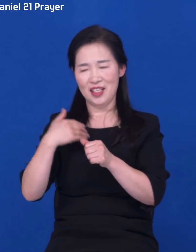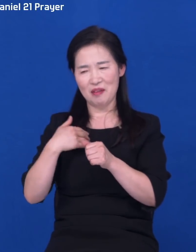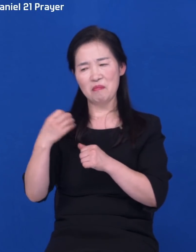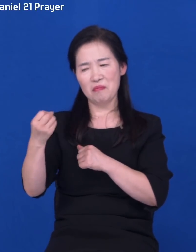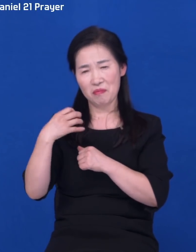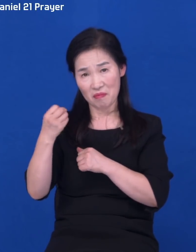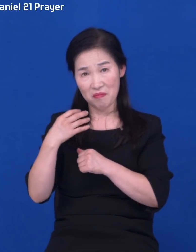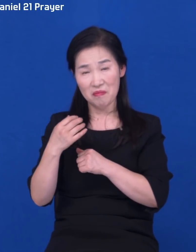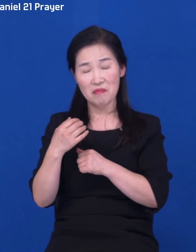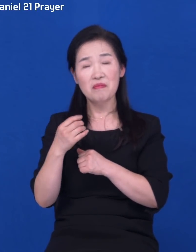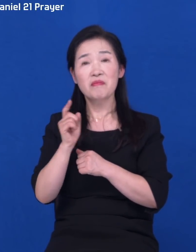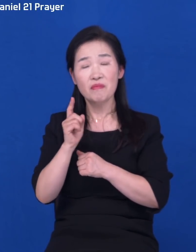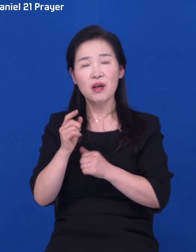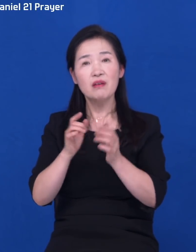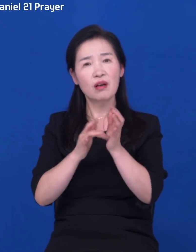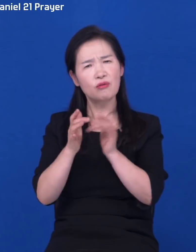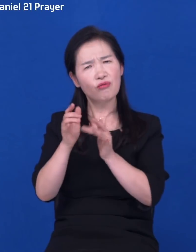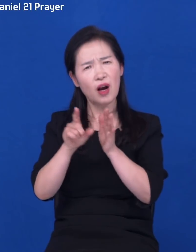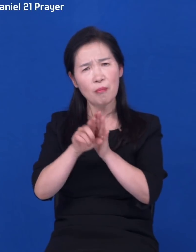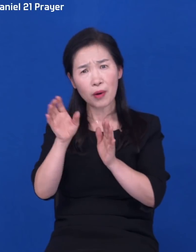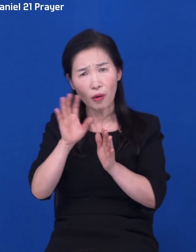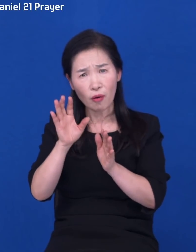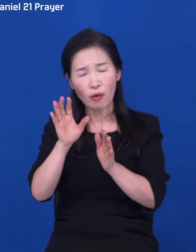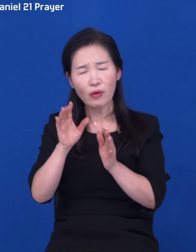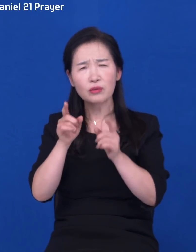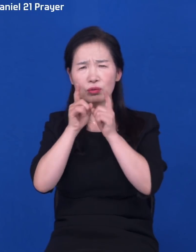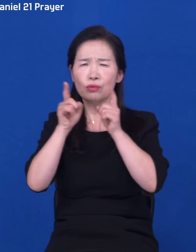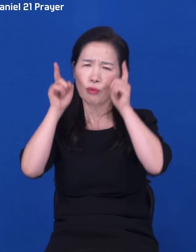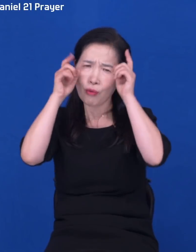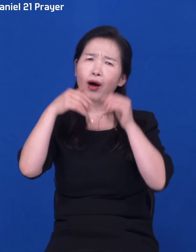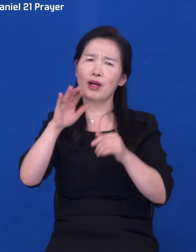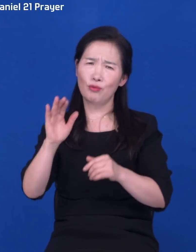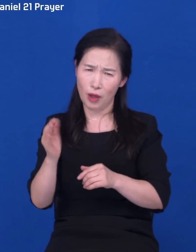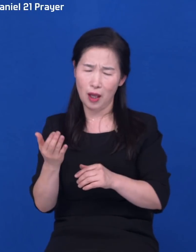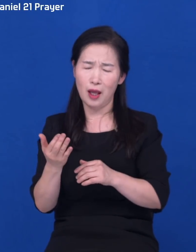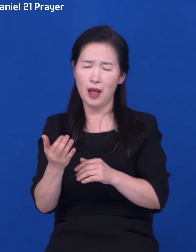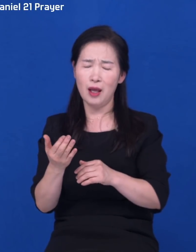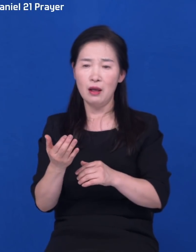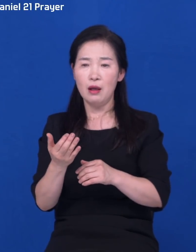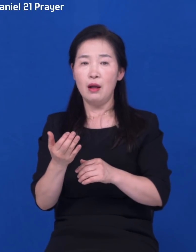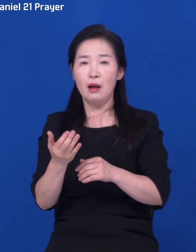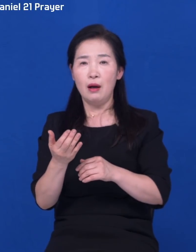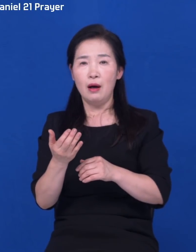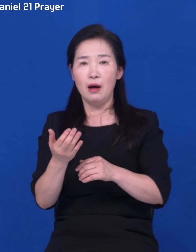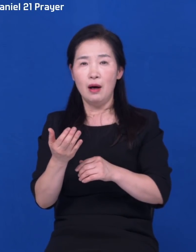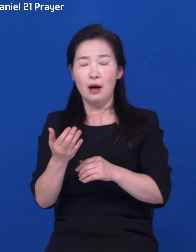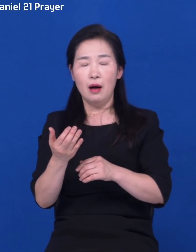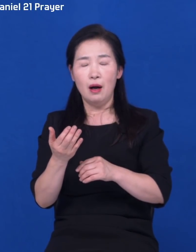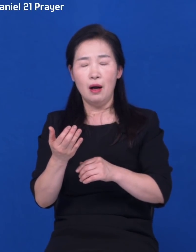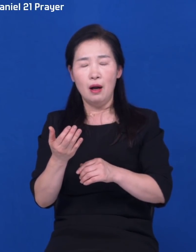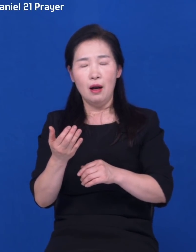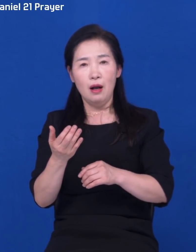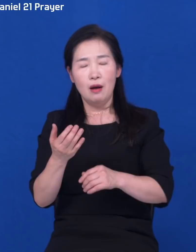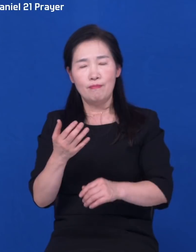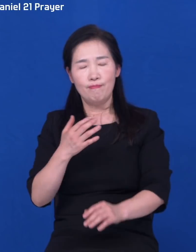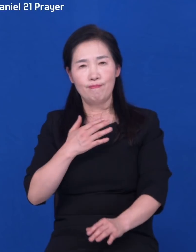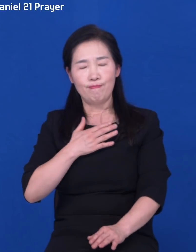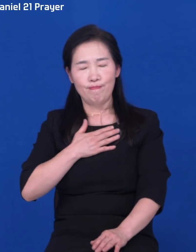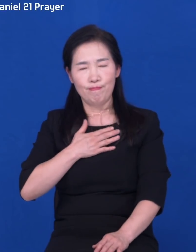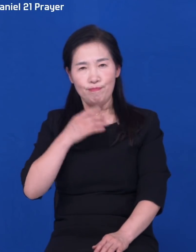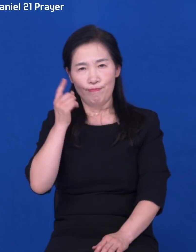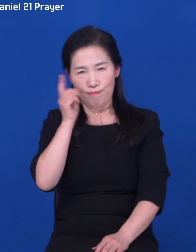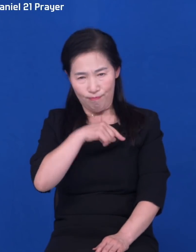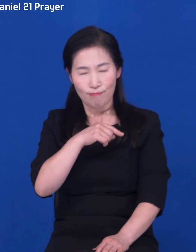안 믿으면 지옥 가 그랬거든요. 저는 그 지옥 간다는 말이 얼마나 기분이 나쁘던지